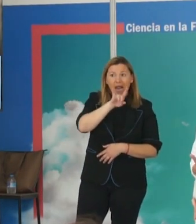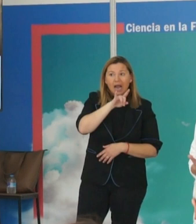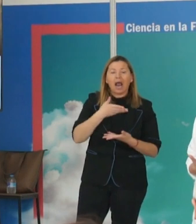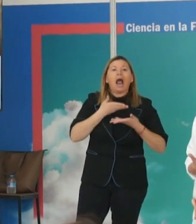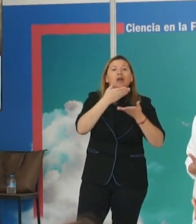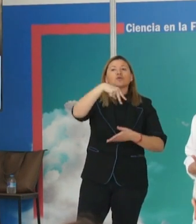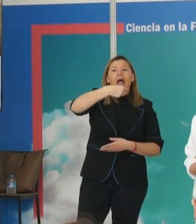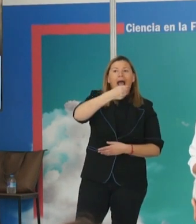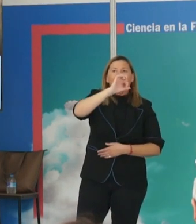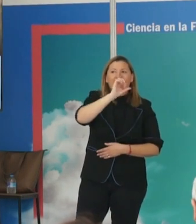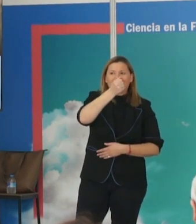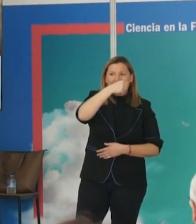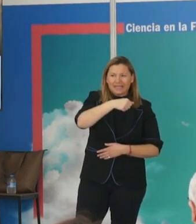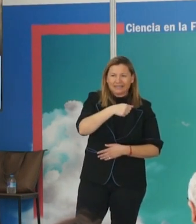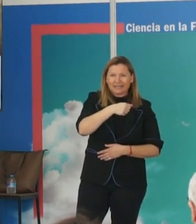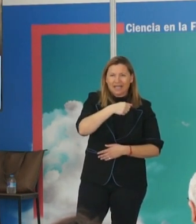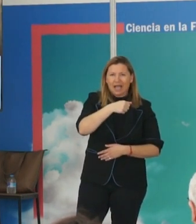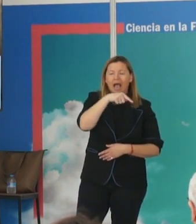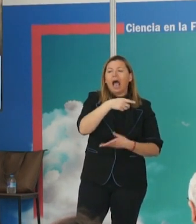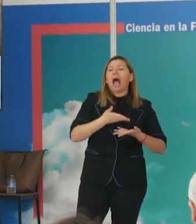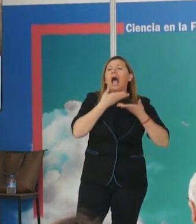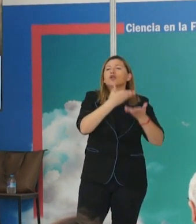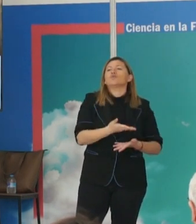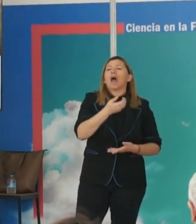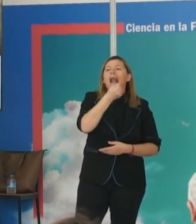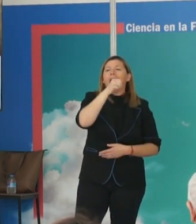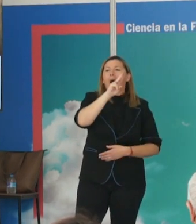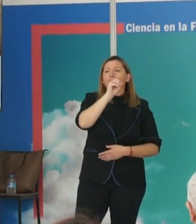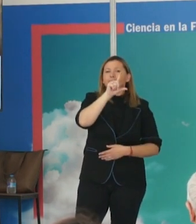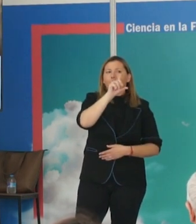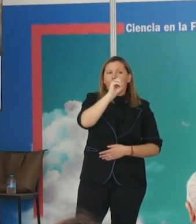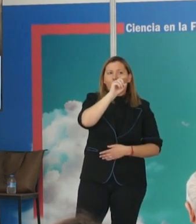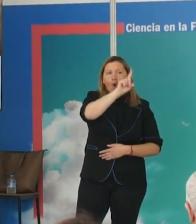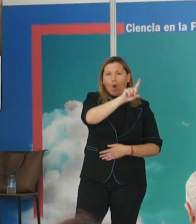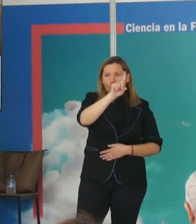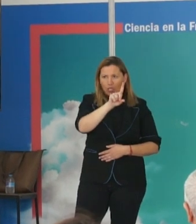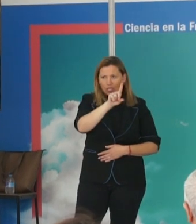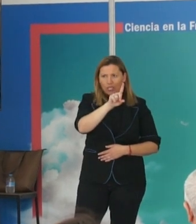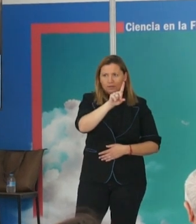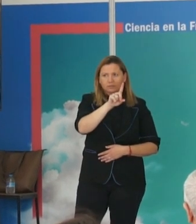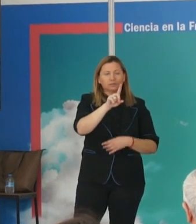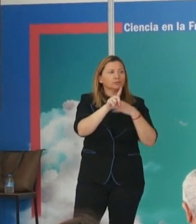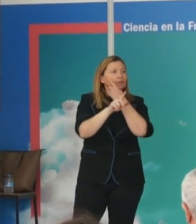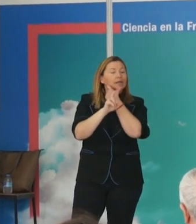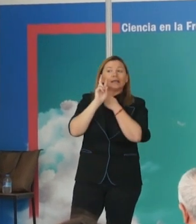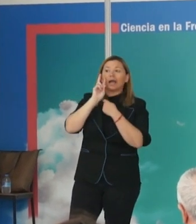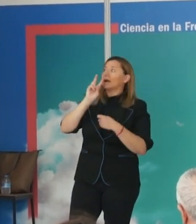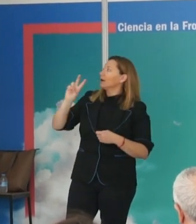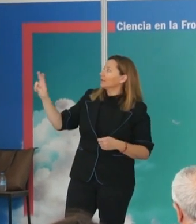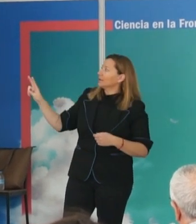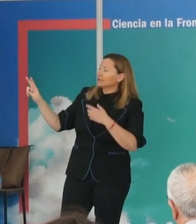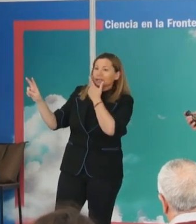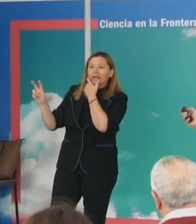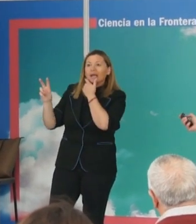misión del Apolo 11, creo recordar, ¿eh? Yo creo que es el 11, ¿no? Y ya está. Ella la podéis ver, la habéis visto